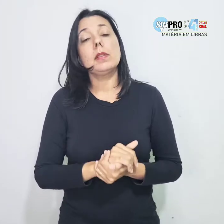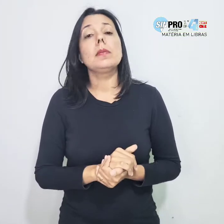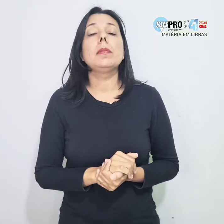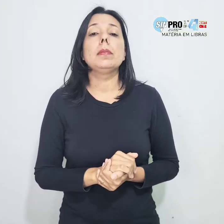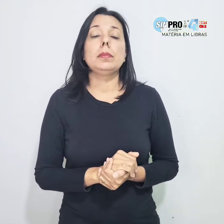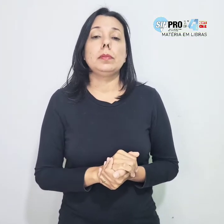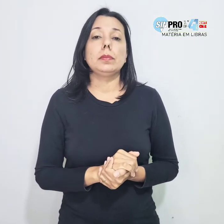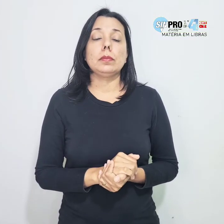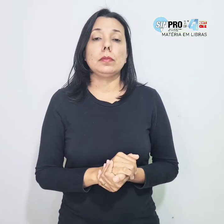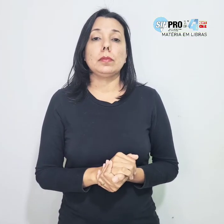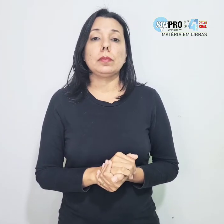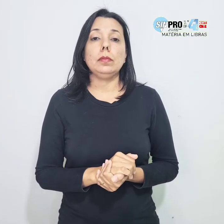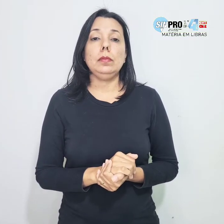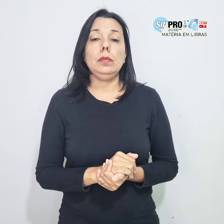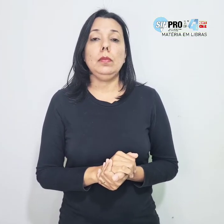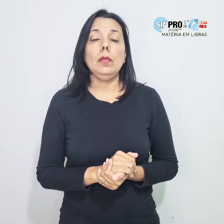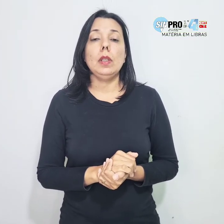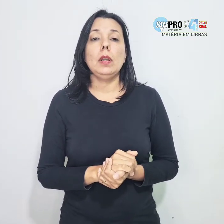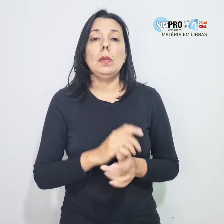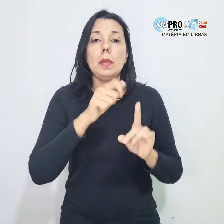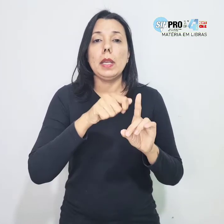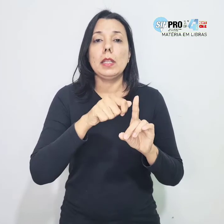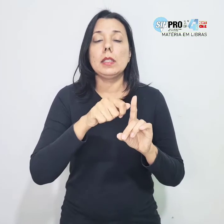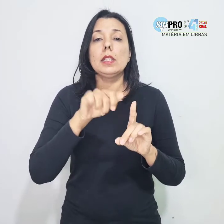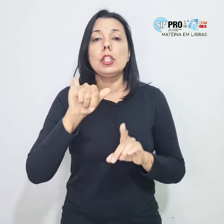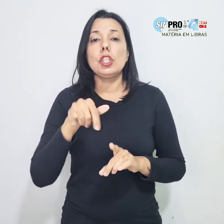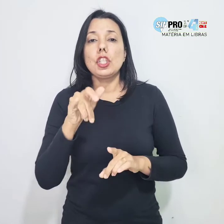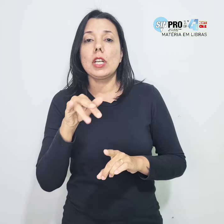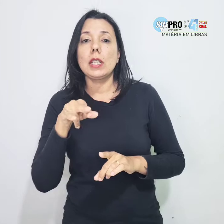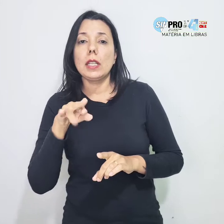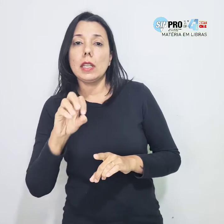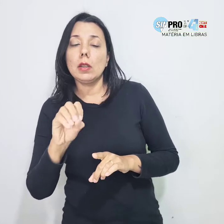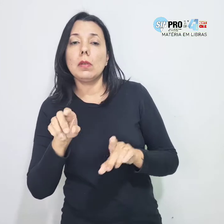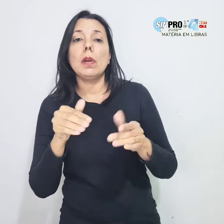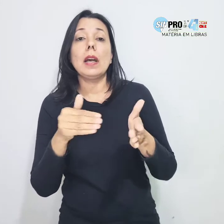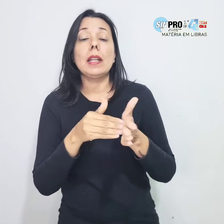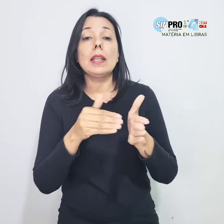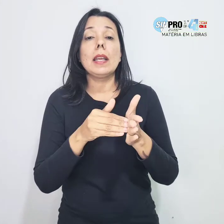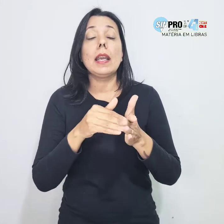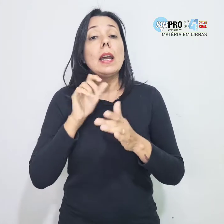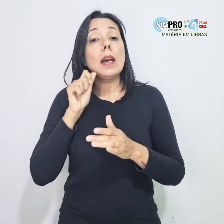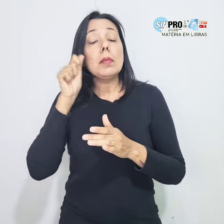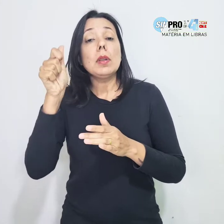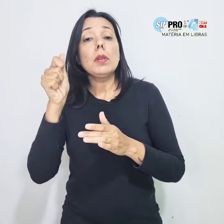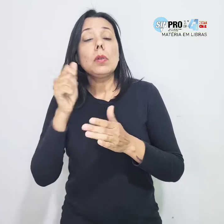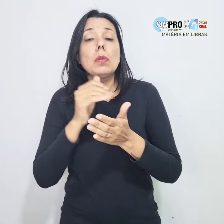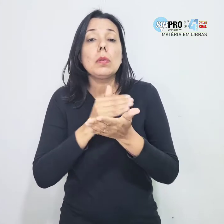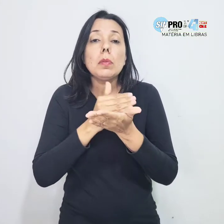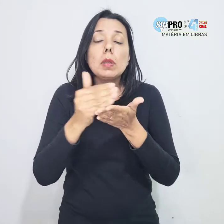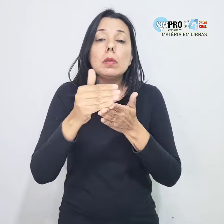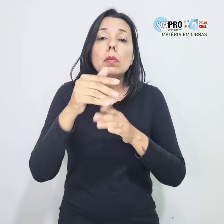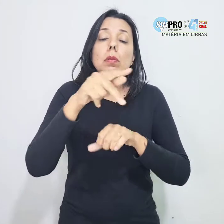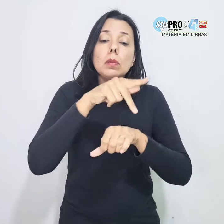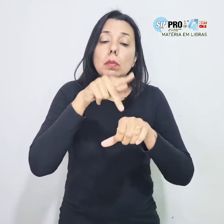Wales, entre os meses de janeiro e abril, quando a pandemia começou no país e